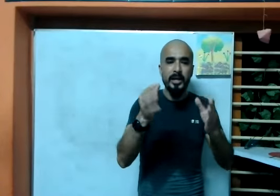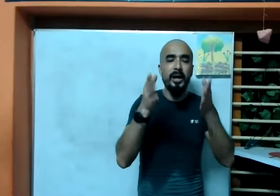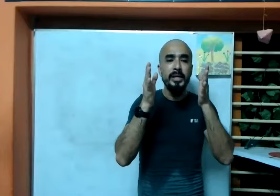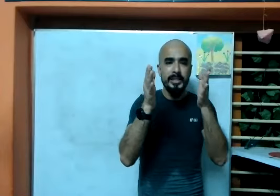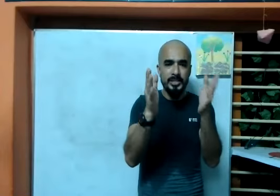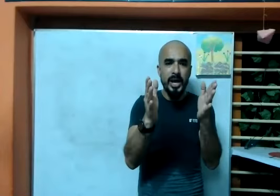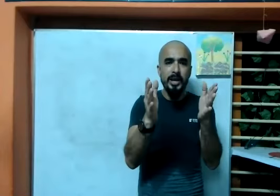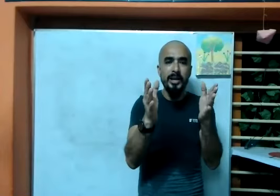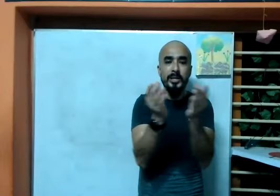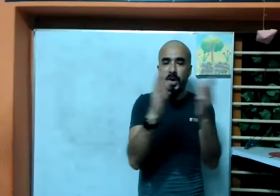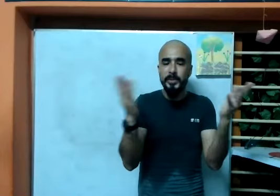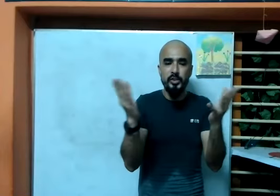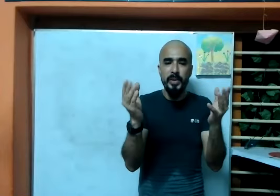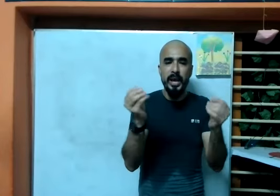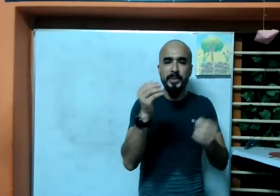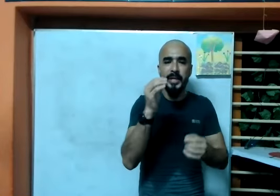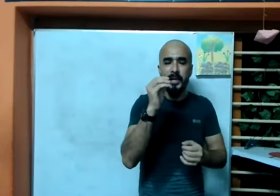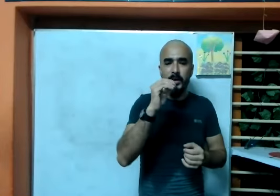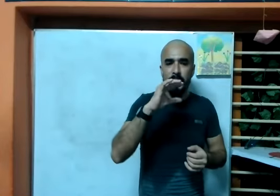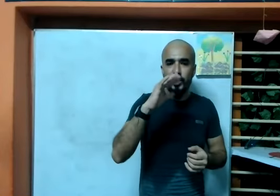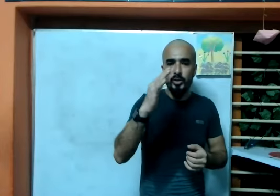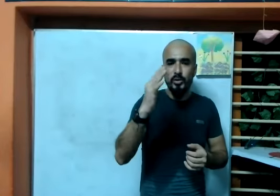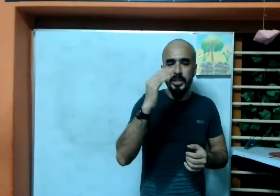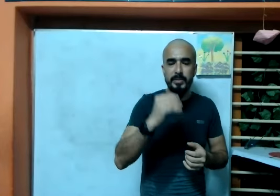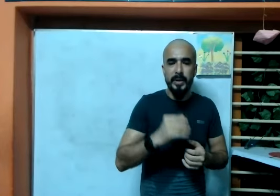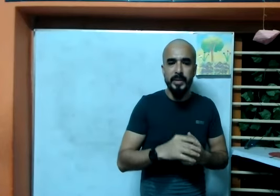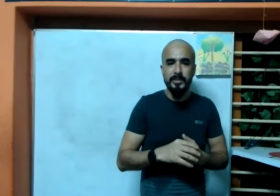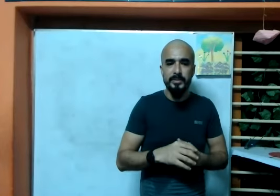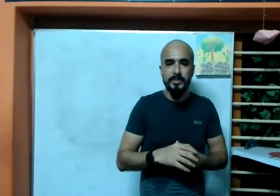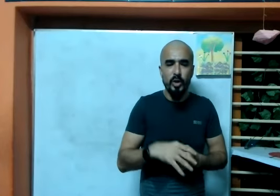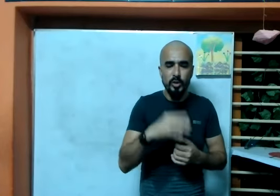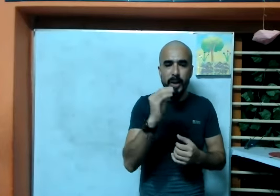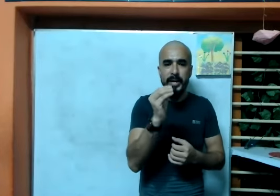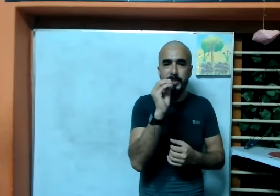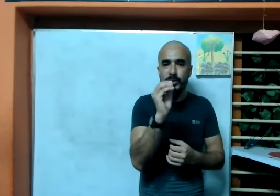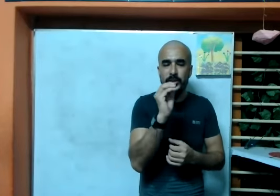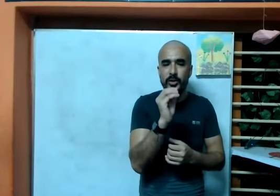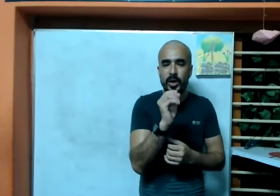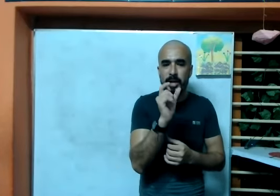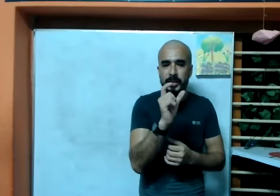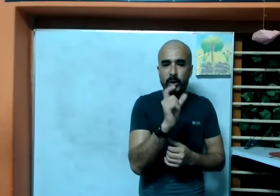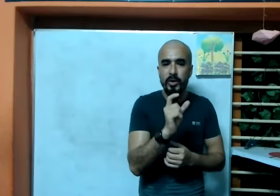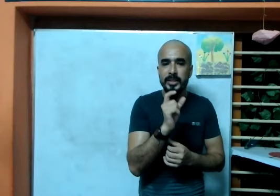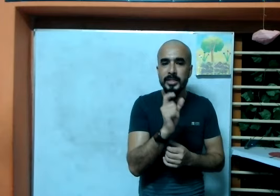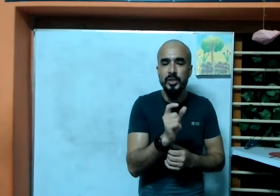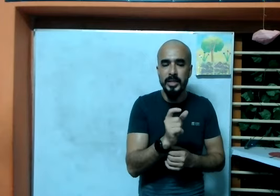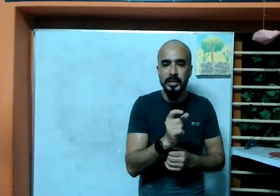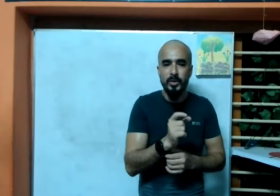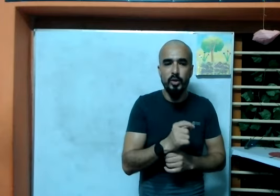লেখা, স্টাইল, সবকিছু মিলায় আপনি কত করে দিতে পারবেন? কত পাবেন এই মুহূর্তে যদি করেন, একটা বর্ণনা দেন যদি, কত